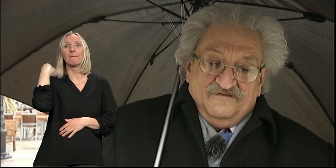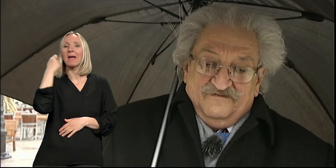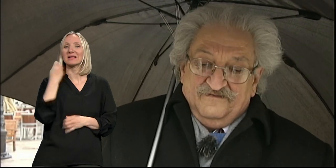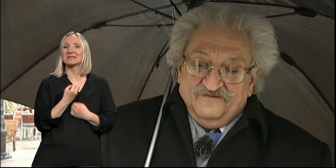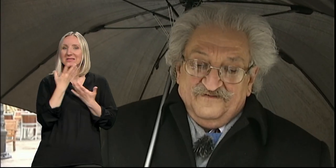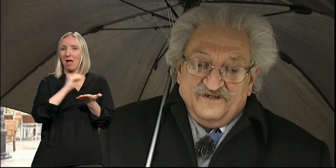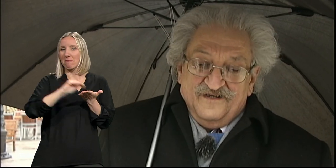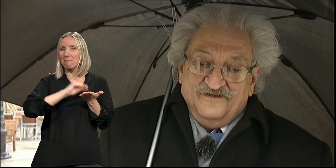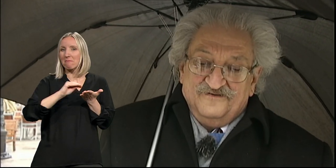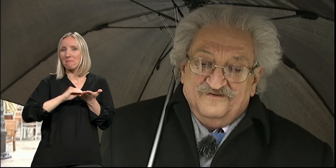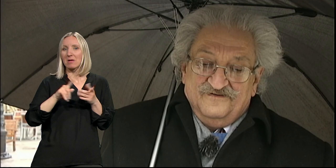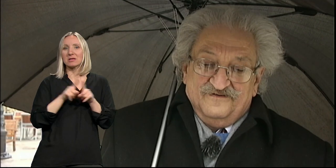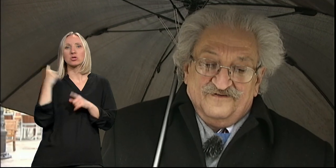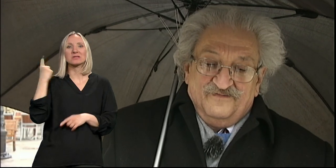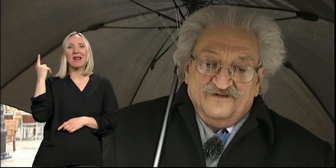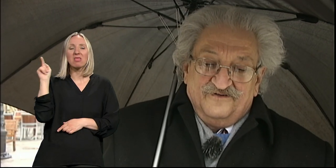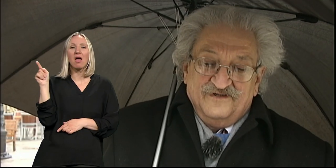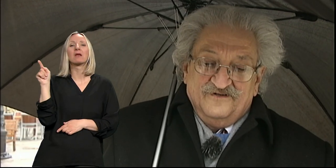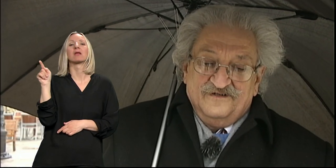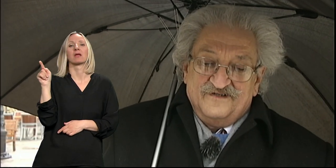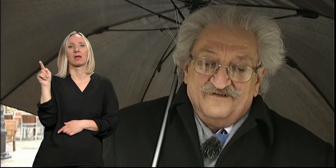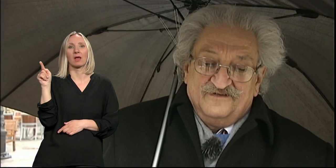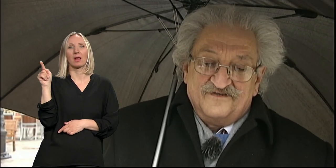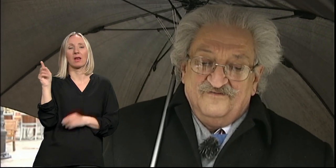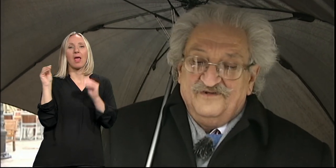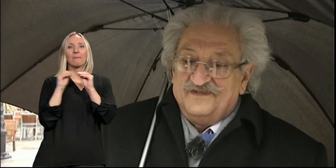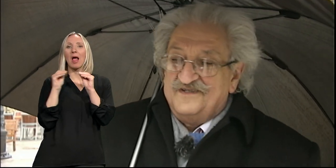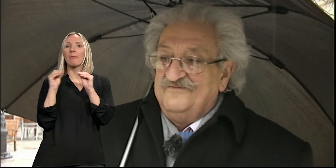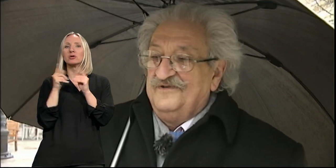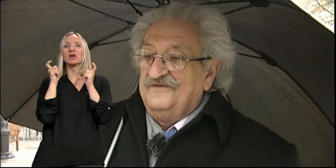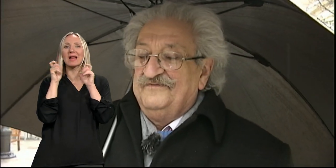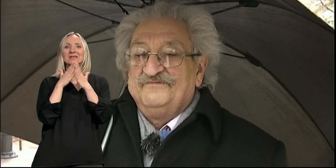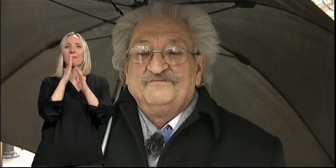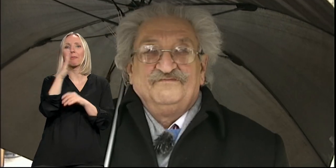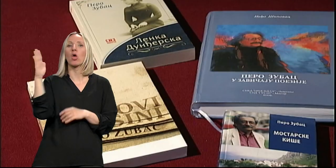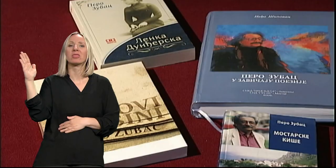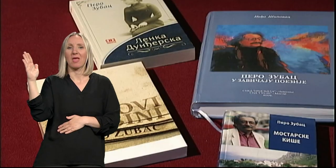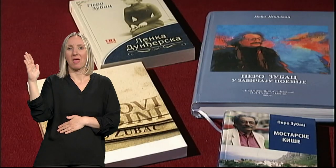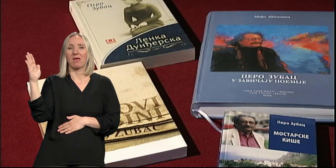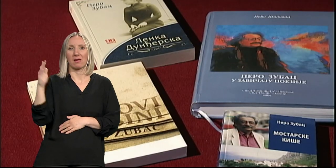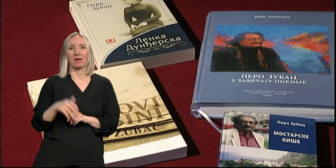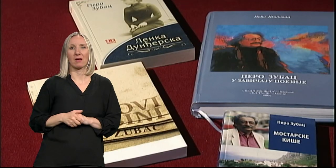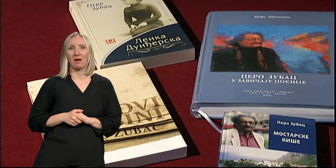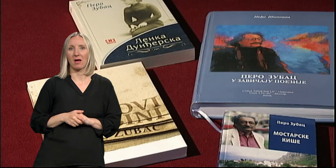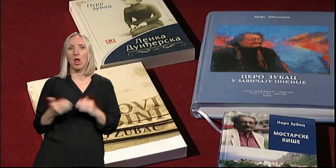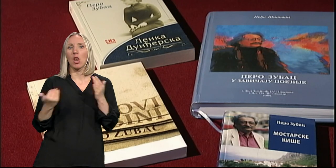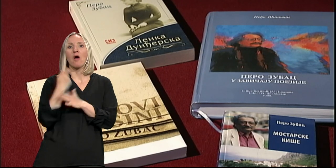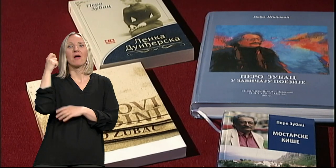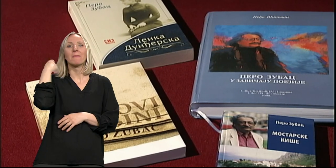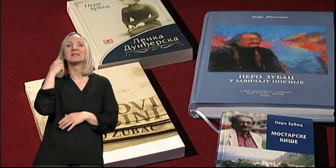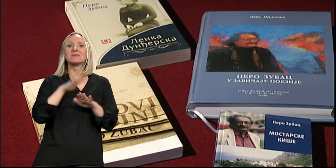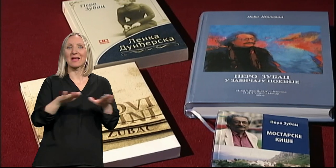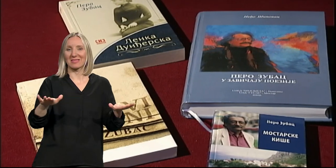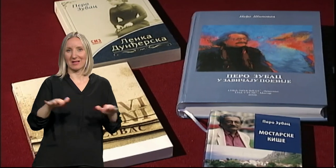i u Zrenjaninu, kod Belog Berlogrlića, u gradskoj biblioteci moje najnovije pesme za